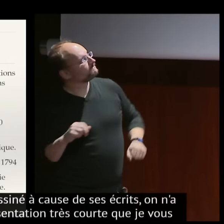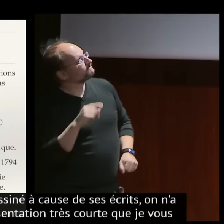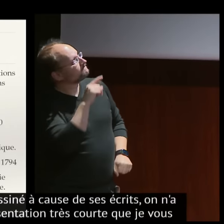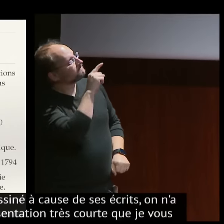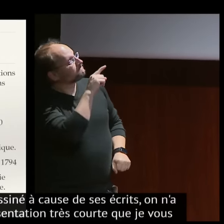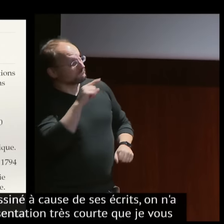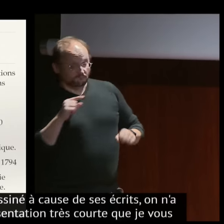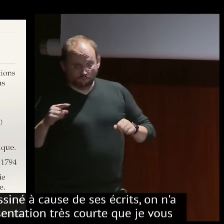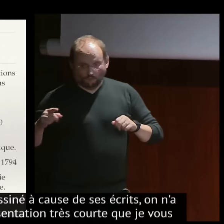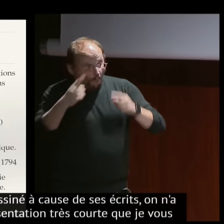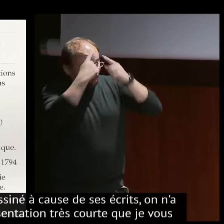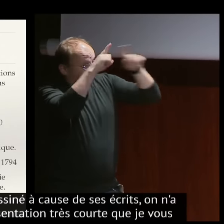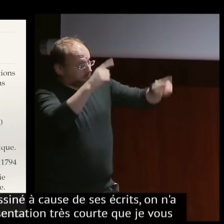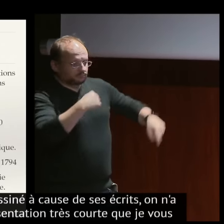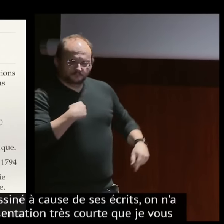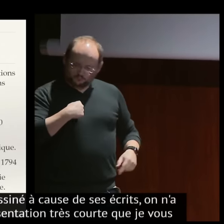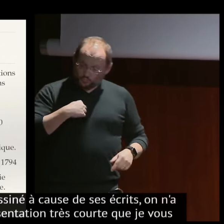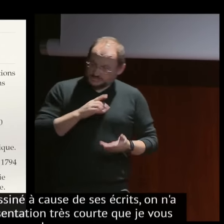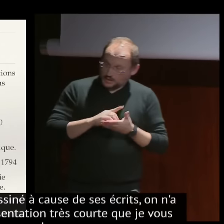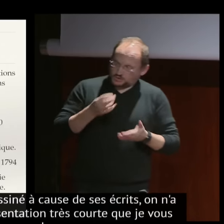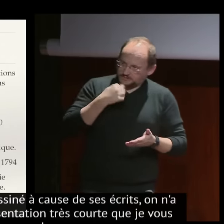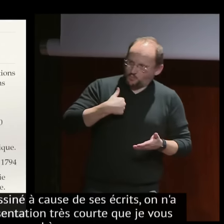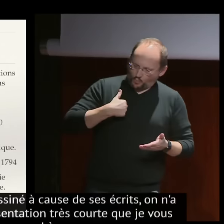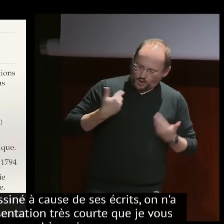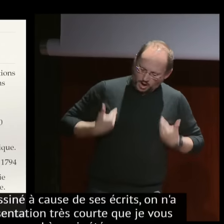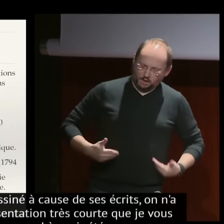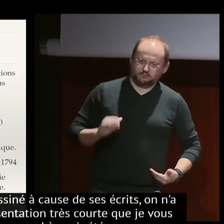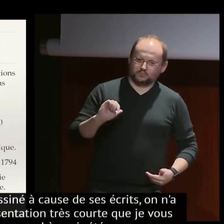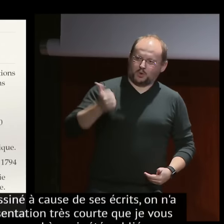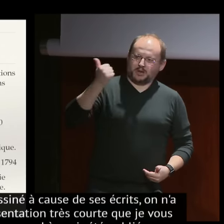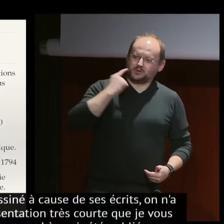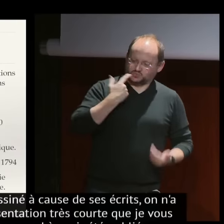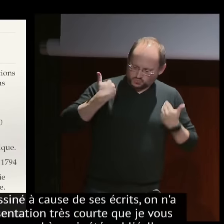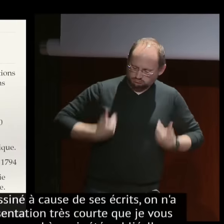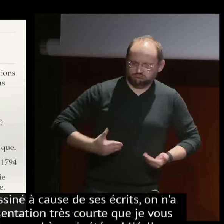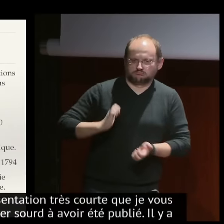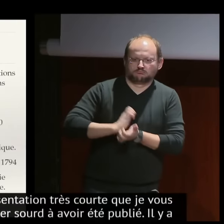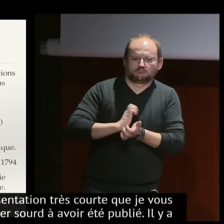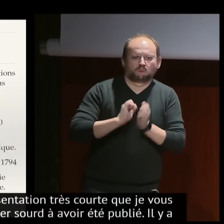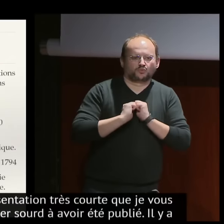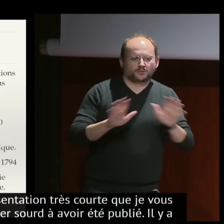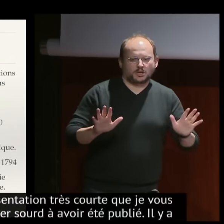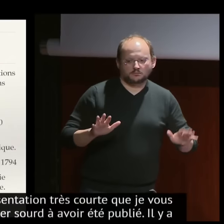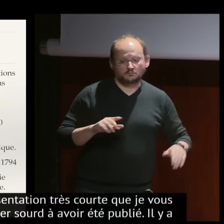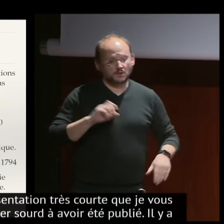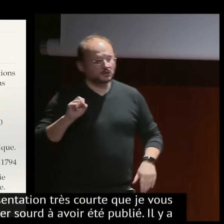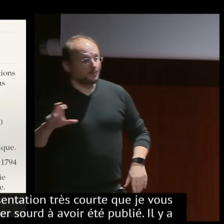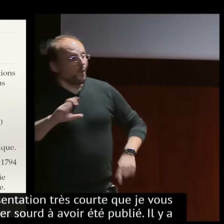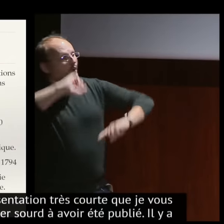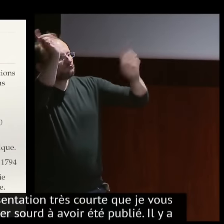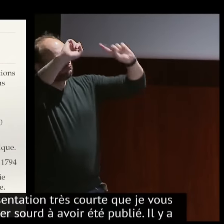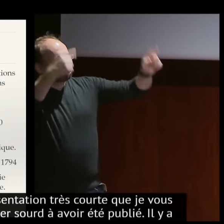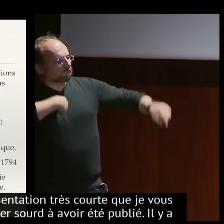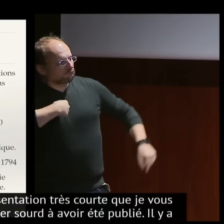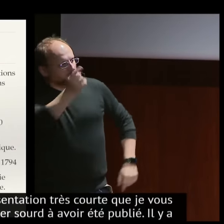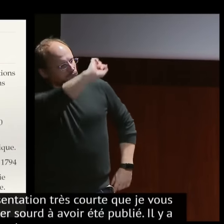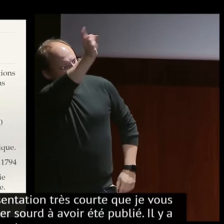publié. Il y a d'autres écrits, entre autres de Savoureau de Fontenay, qui se revendiquent comme étant le premier